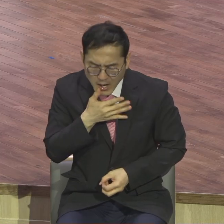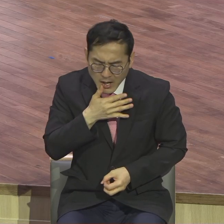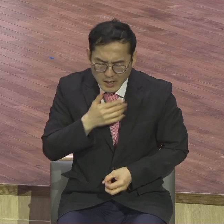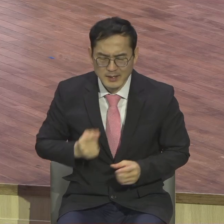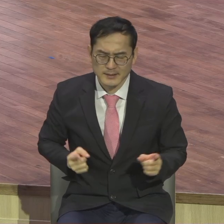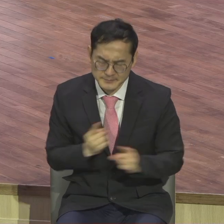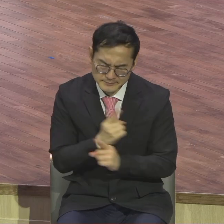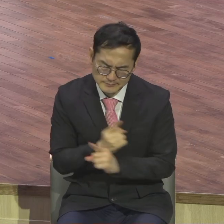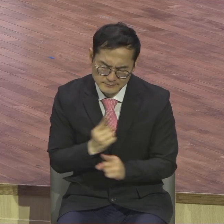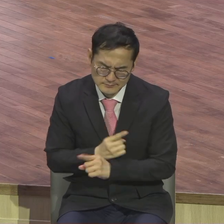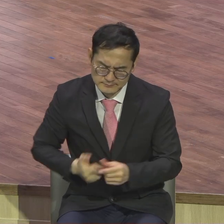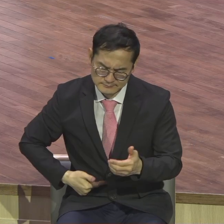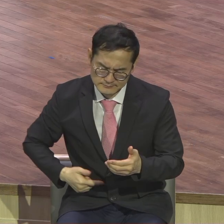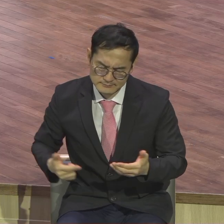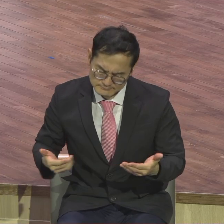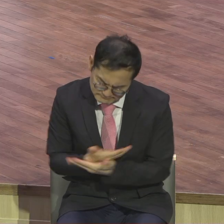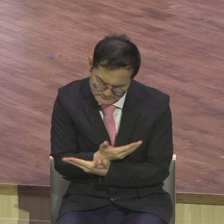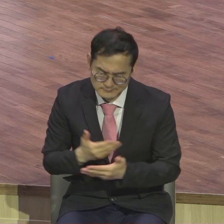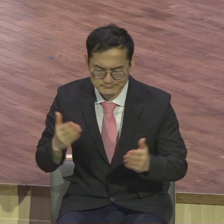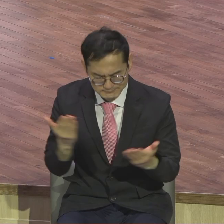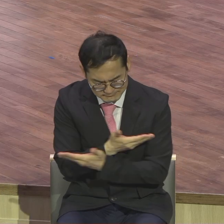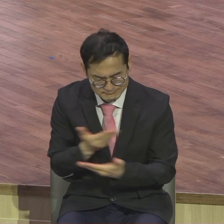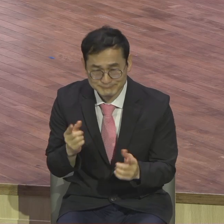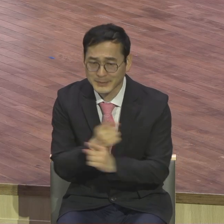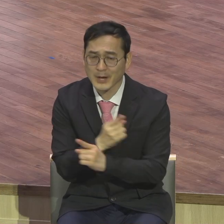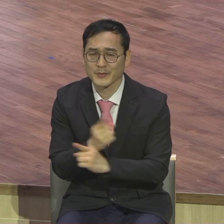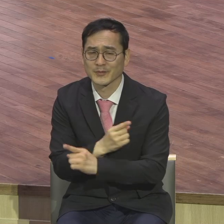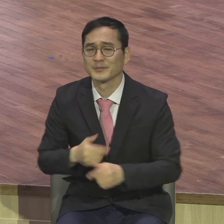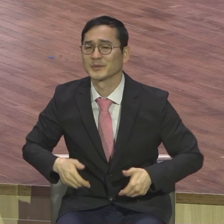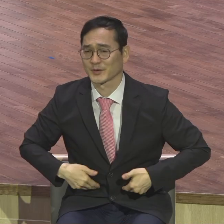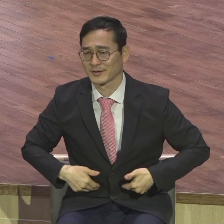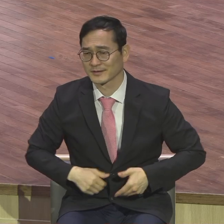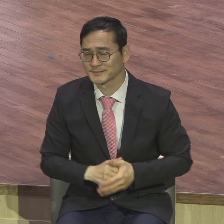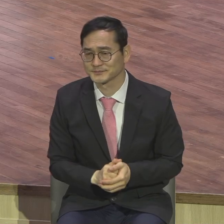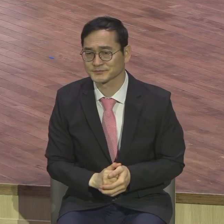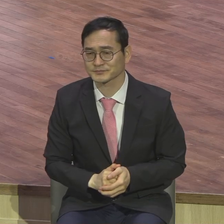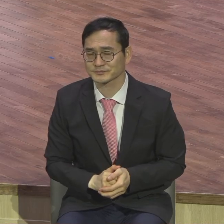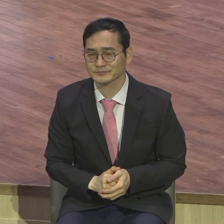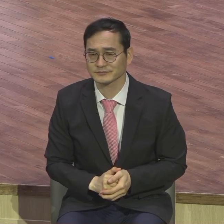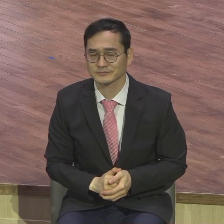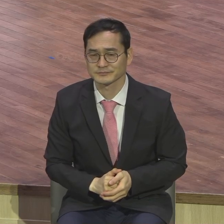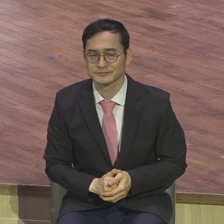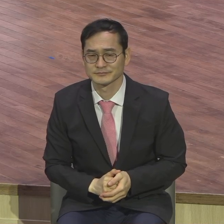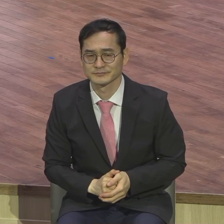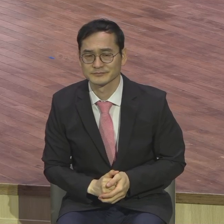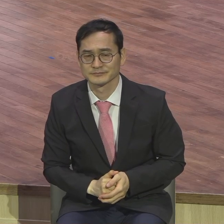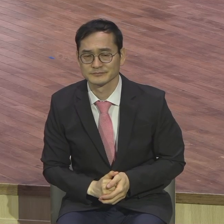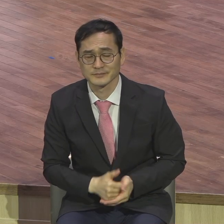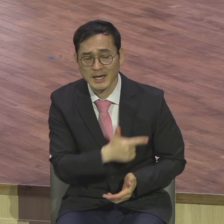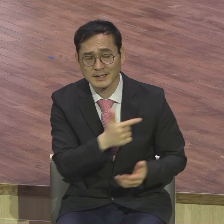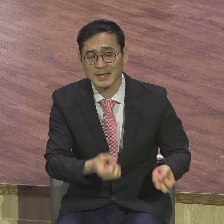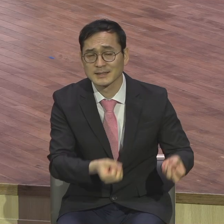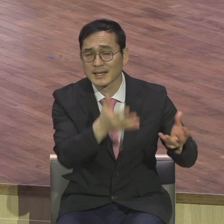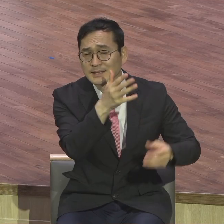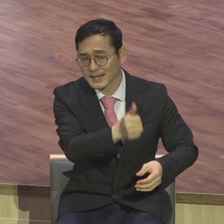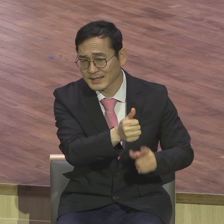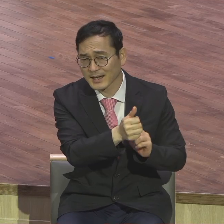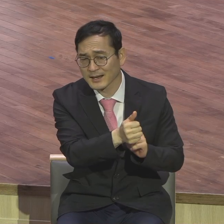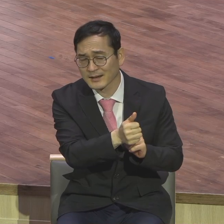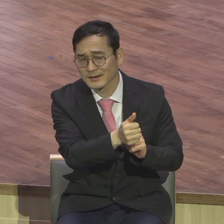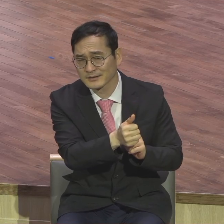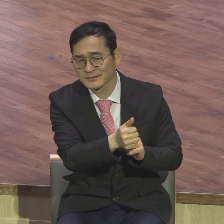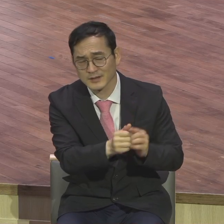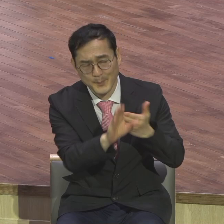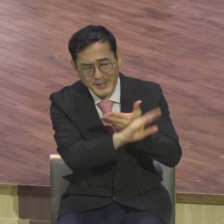영적 사역을 이렇게 회복을 하니까 당시 유대 종교 제도자였던 대제상과 백성의